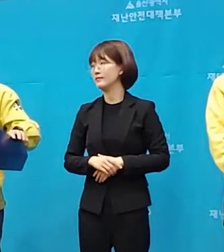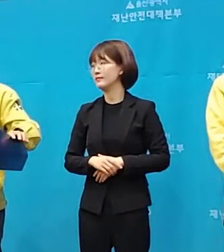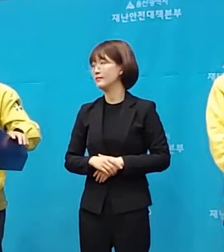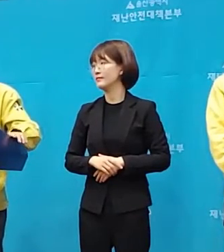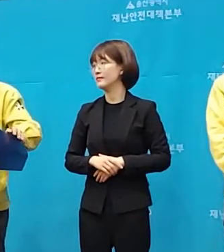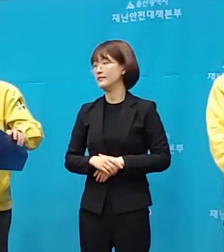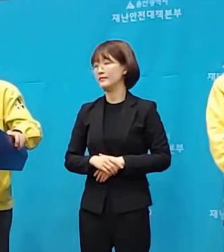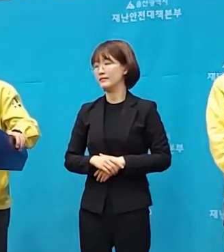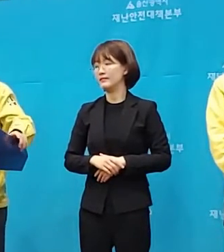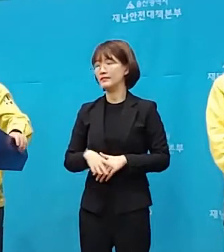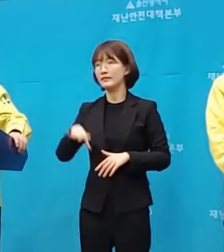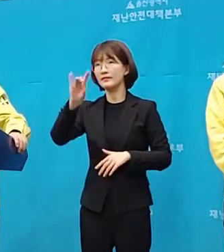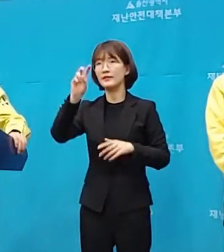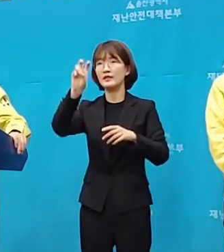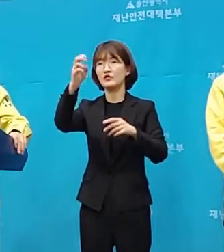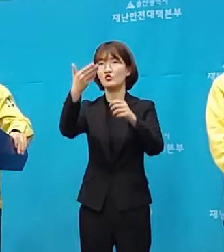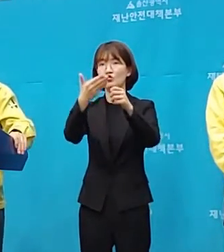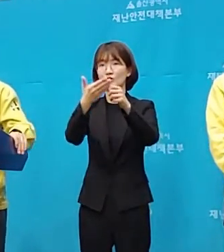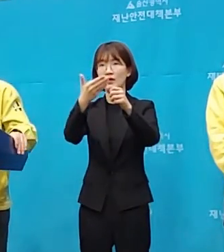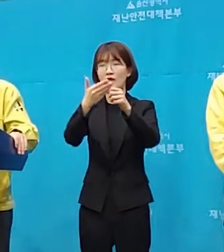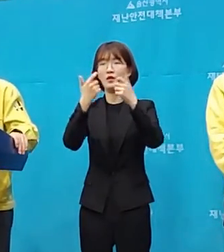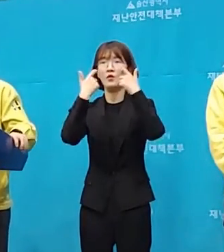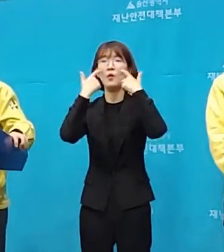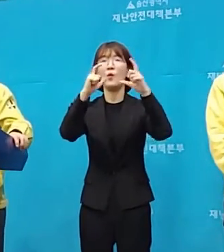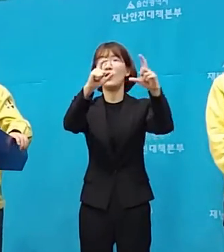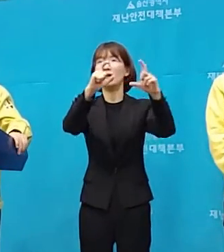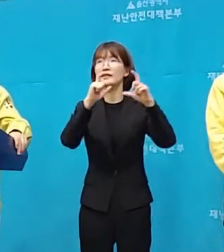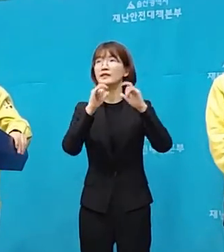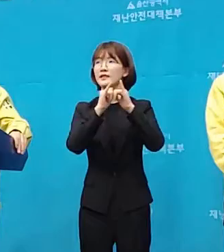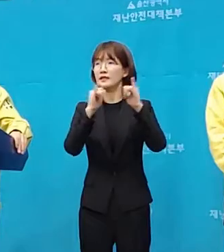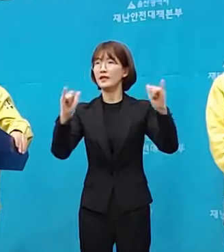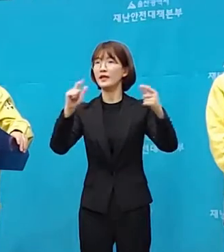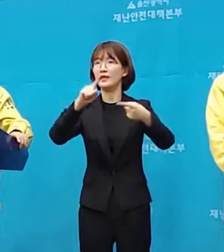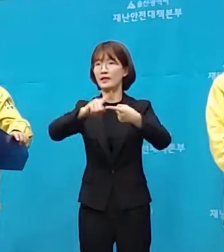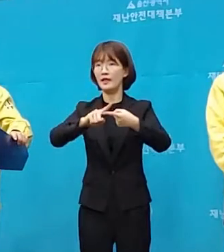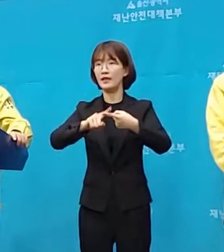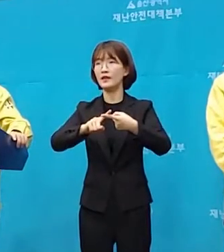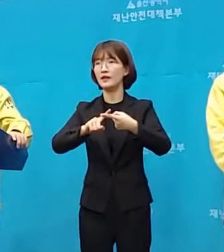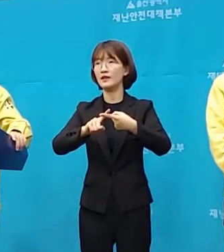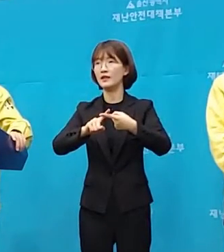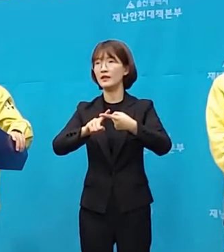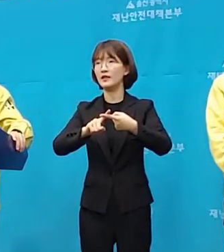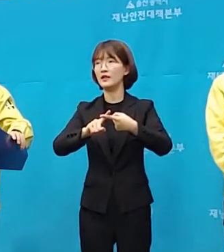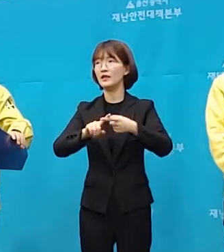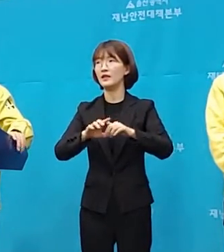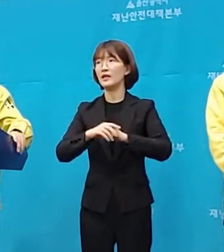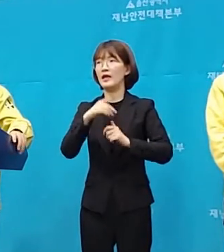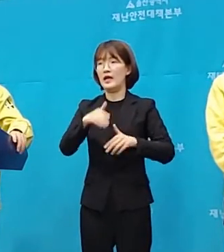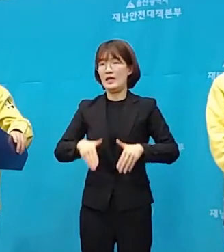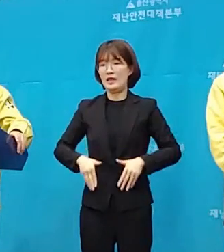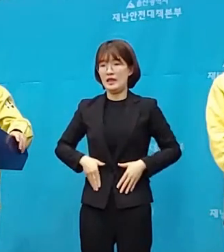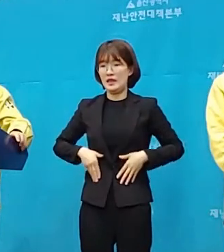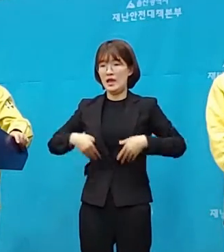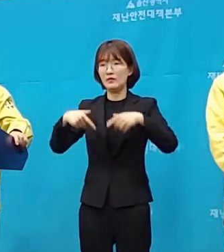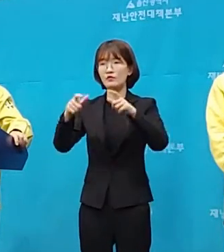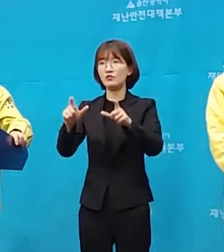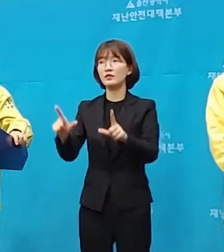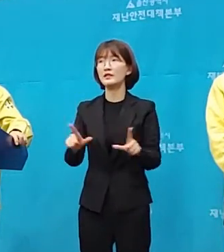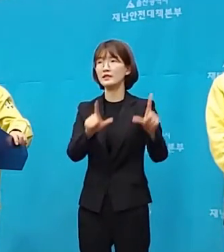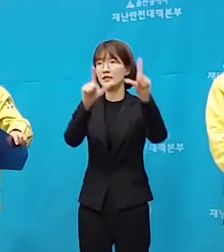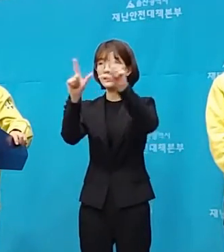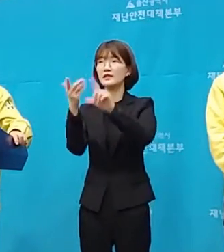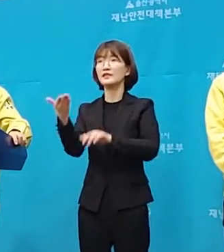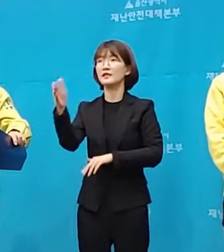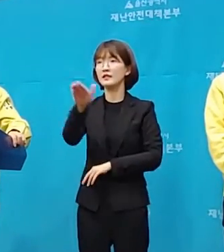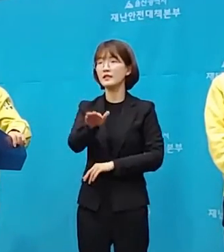예. 먼저 29번 확진자에 대한 이분은 이제 남부 거주자이신데